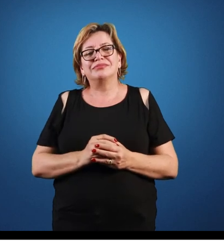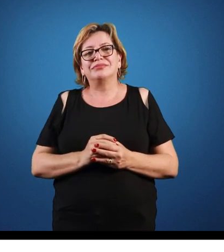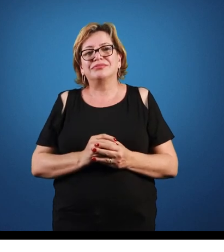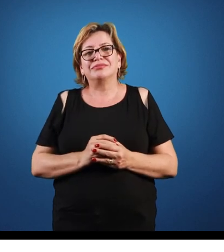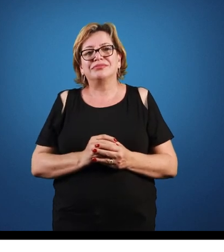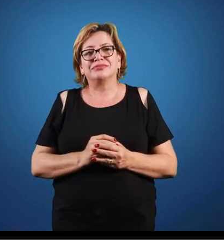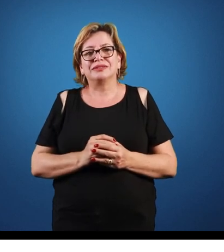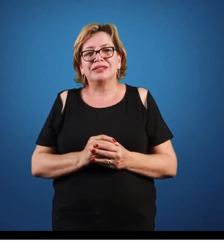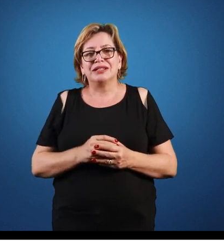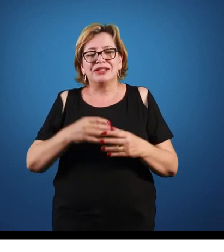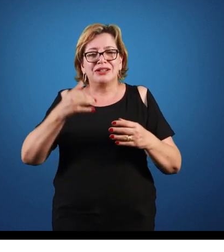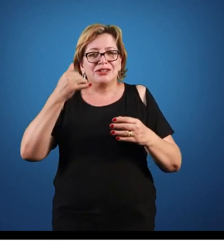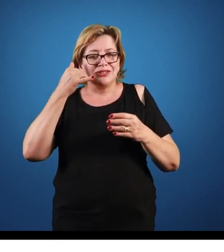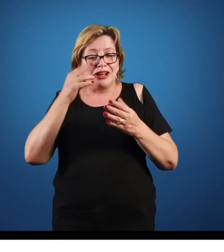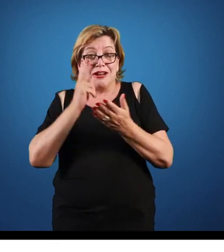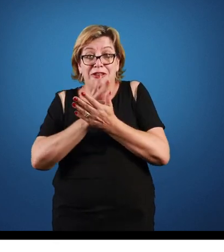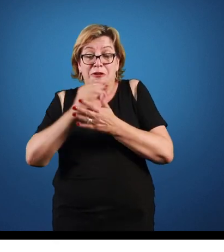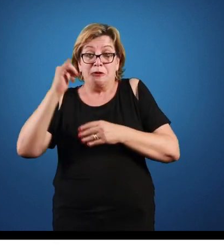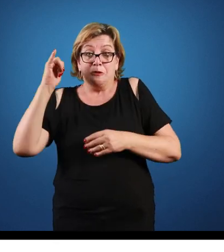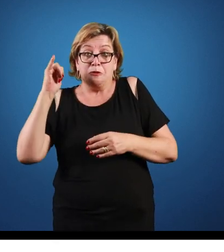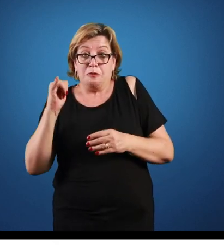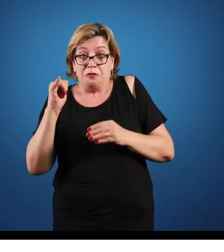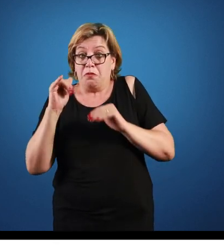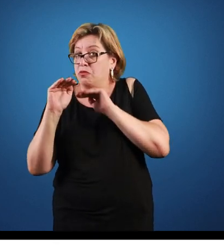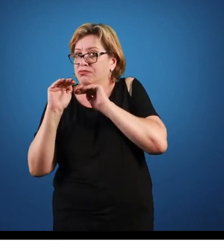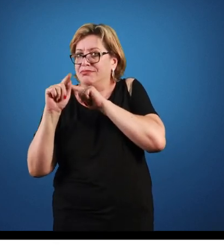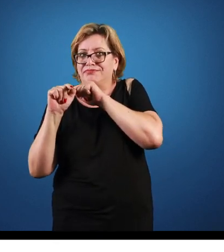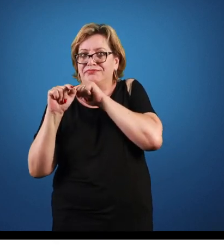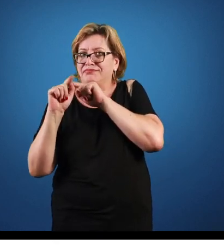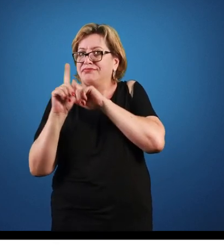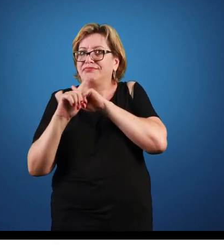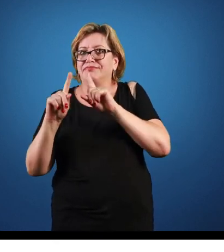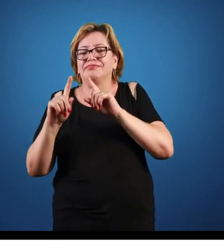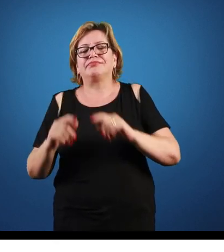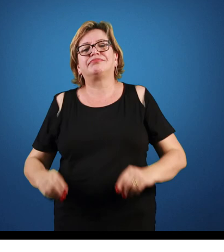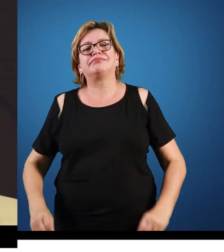ou celular sempre parados em movimentos